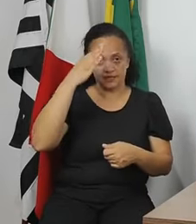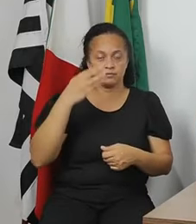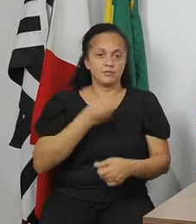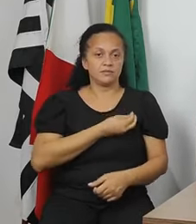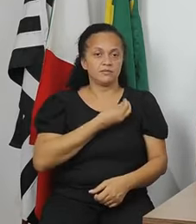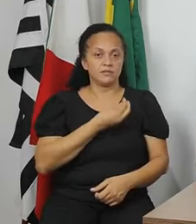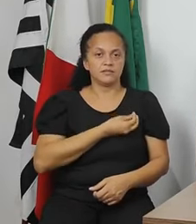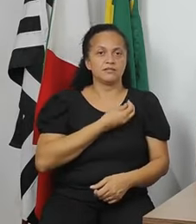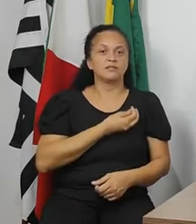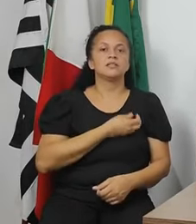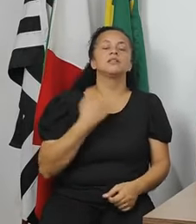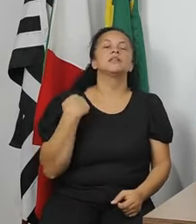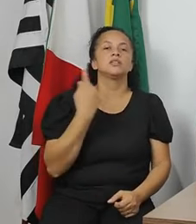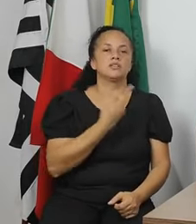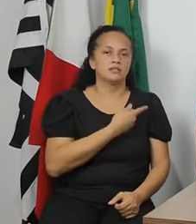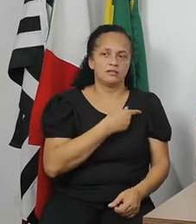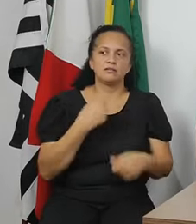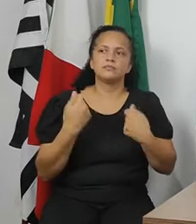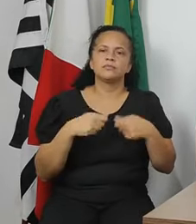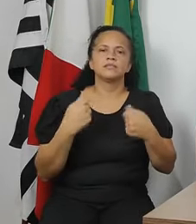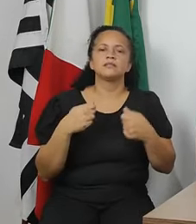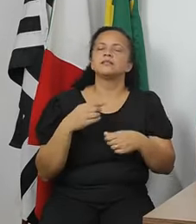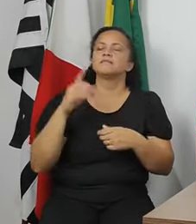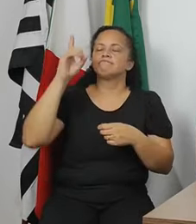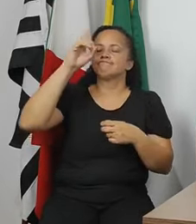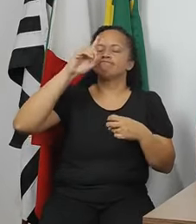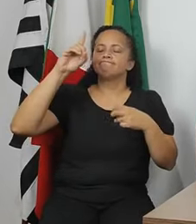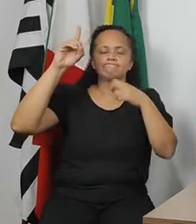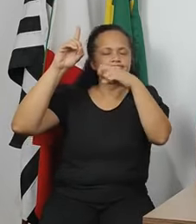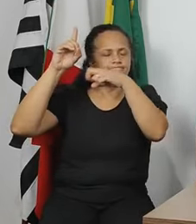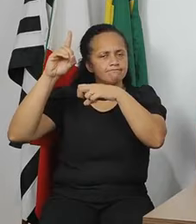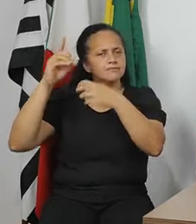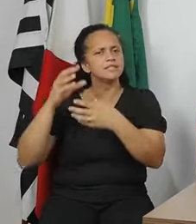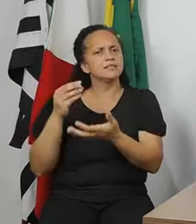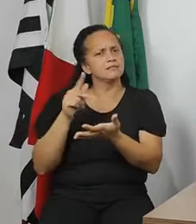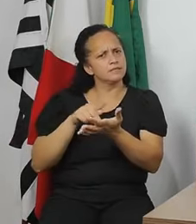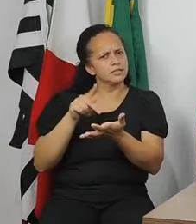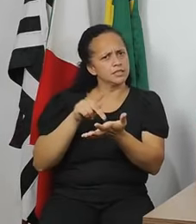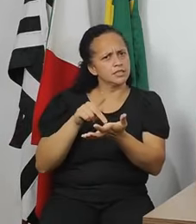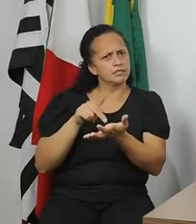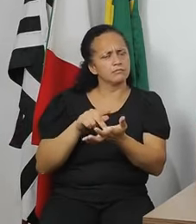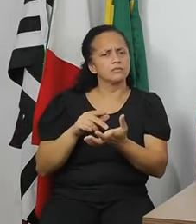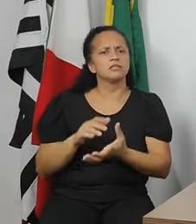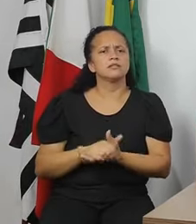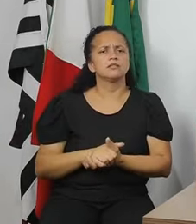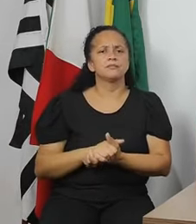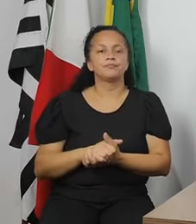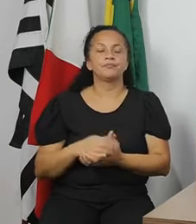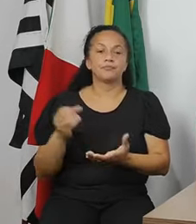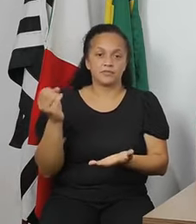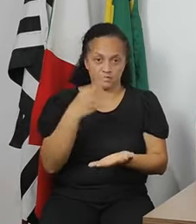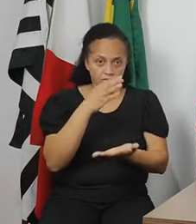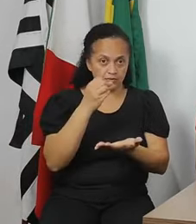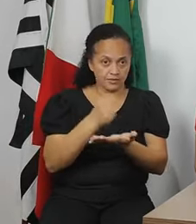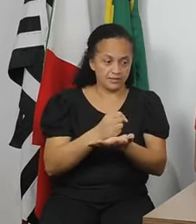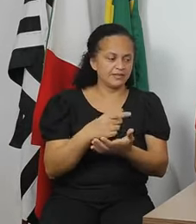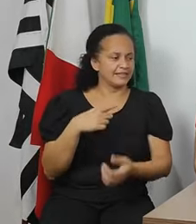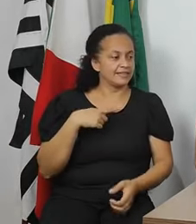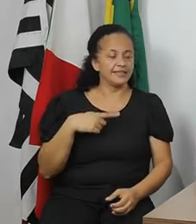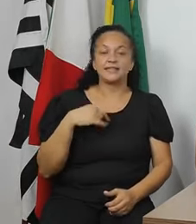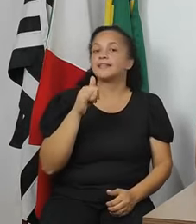é uma forma de devoção a Deus, é o que nós devemos fazer. E no Novo Testamento nós temos exemplos claros sobre isso,